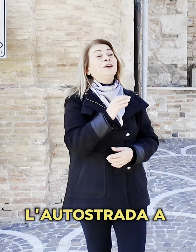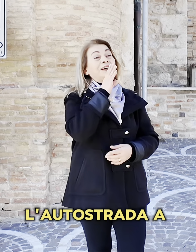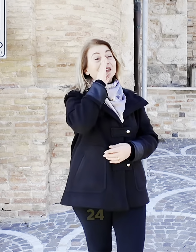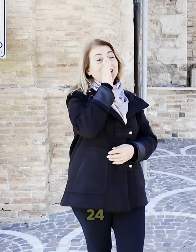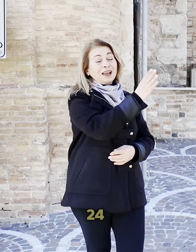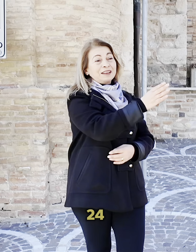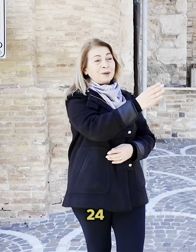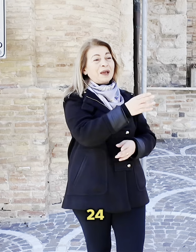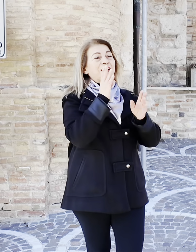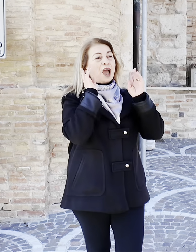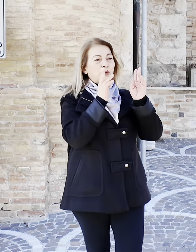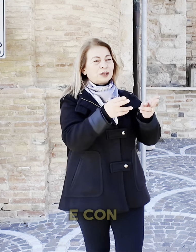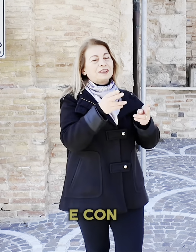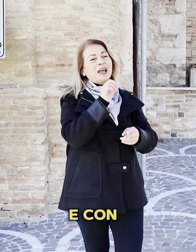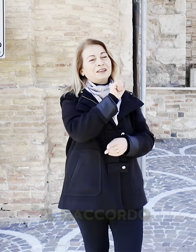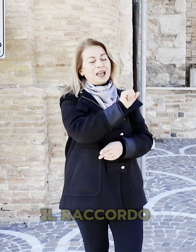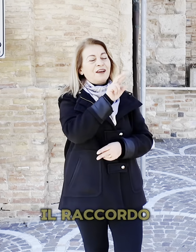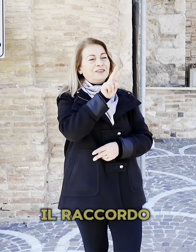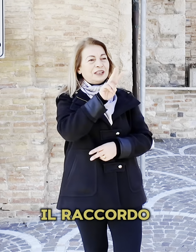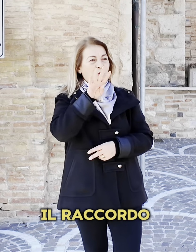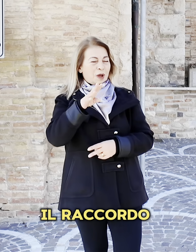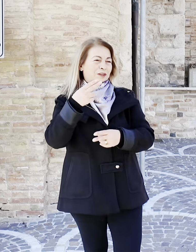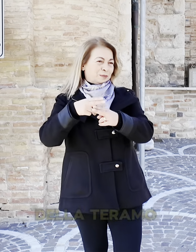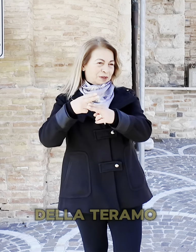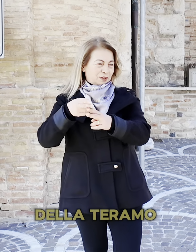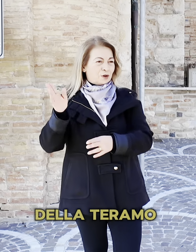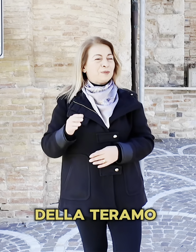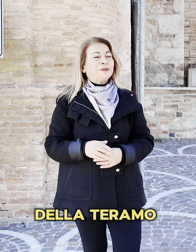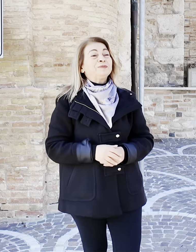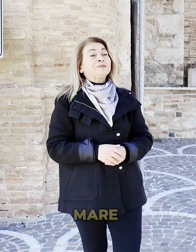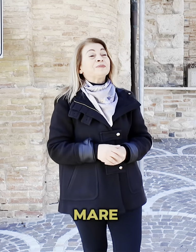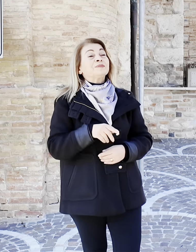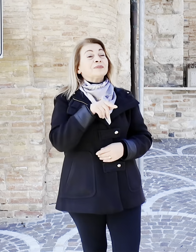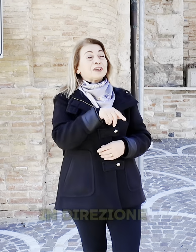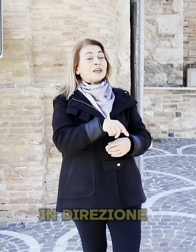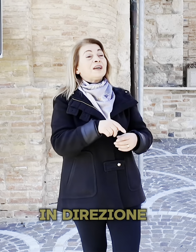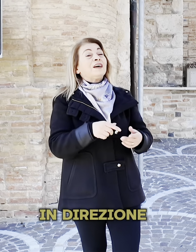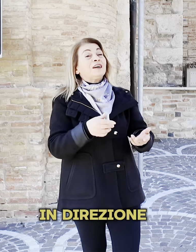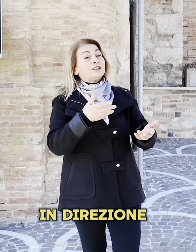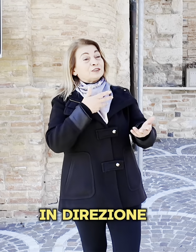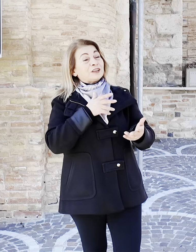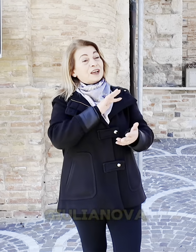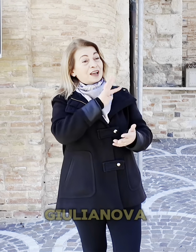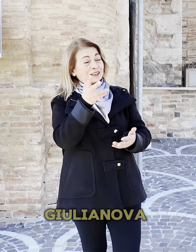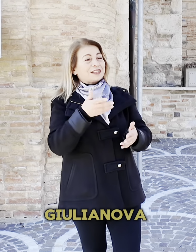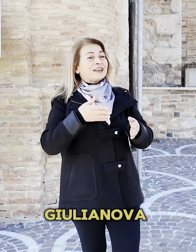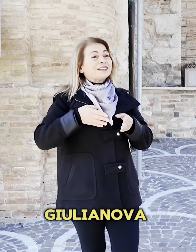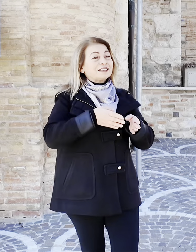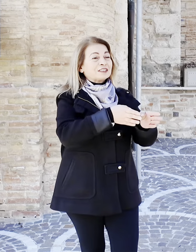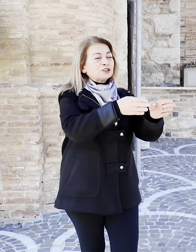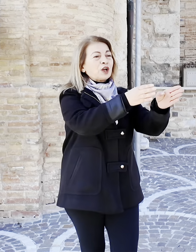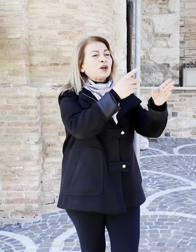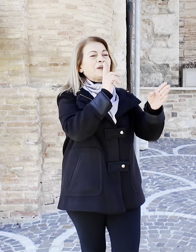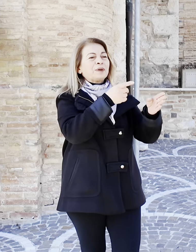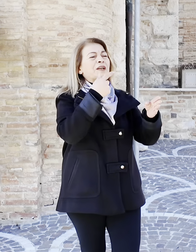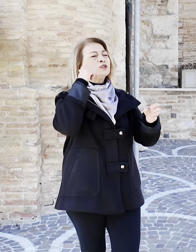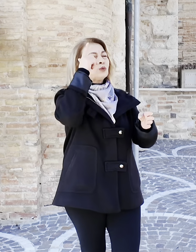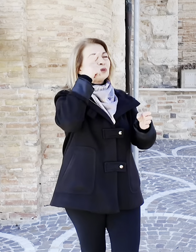l'autostrada A24 e con il raccordo della Teramo Mare in direzione Giulianova.